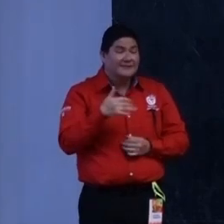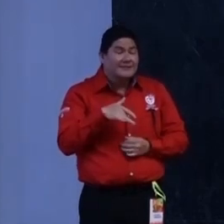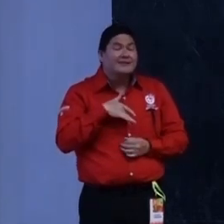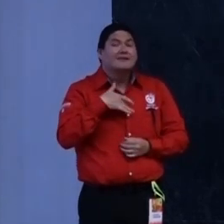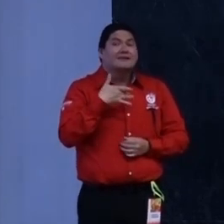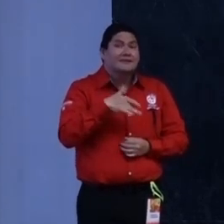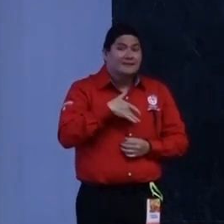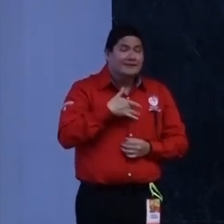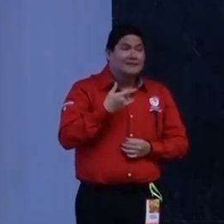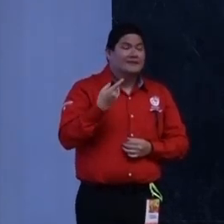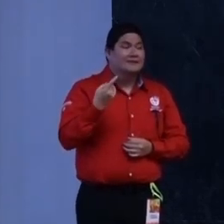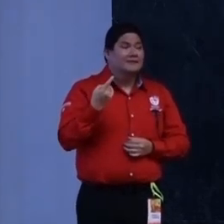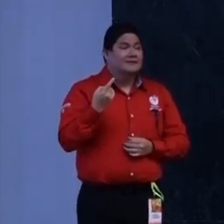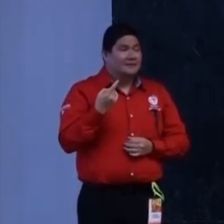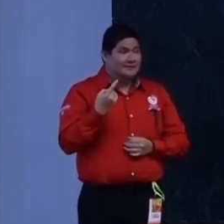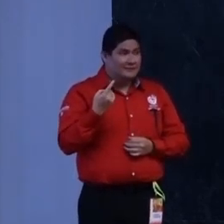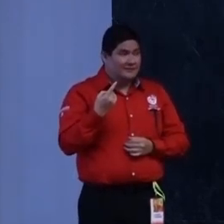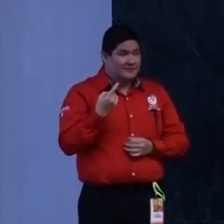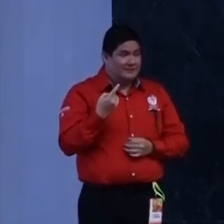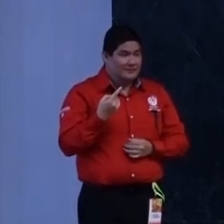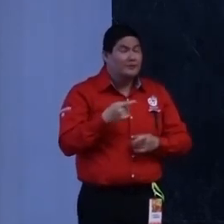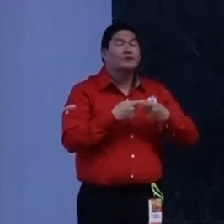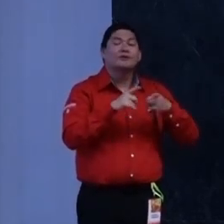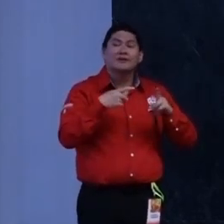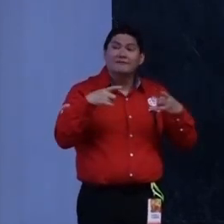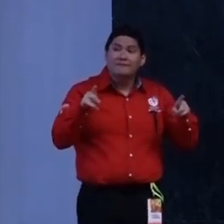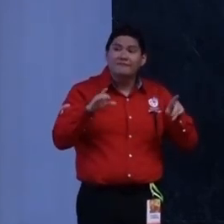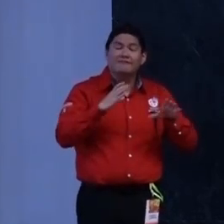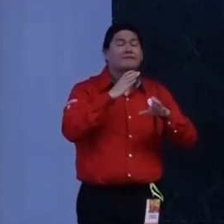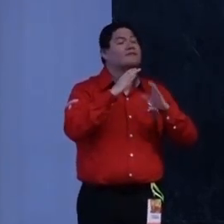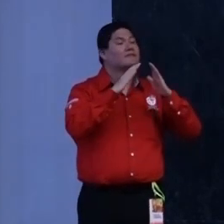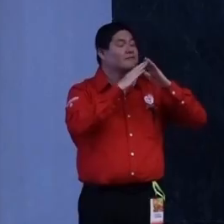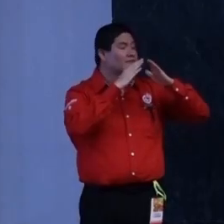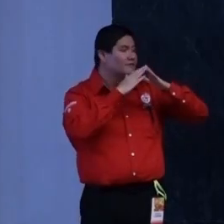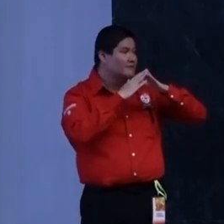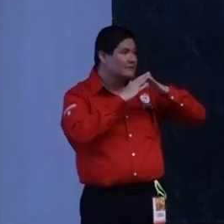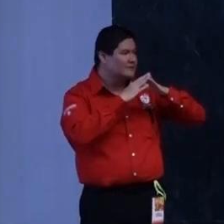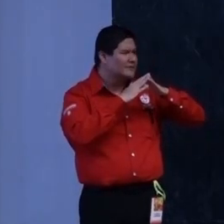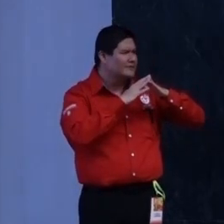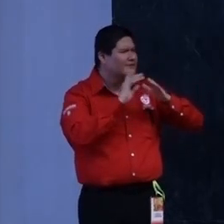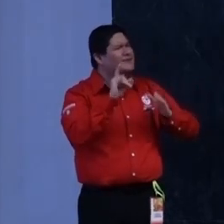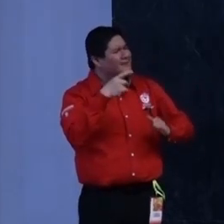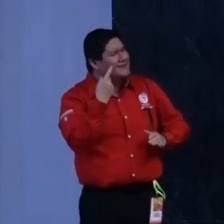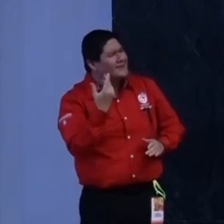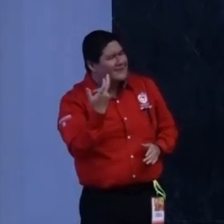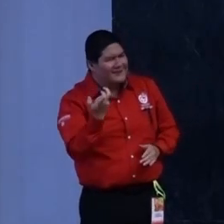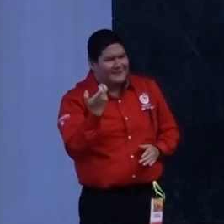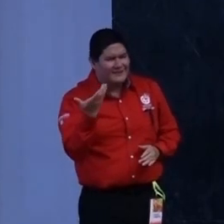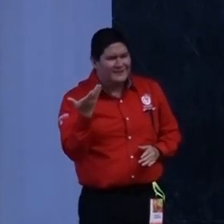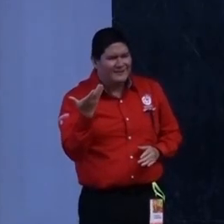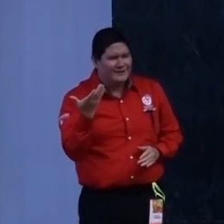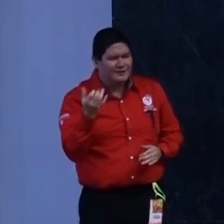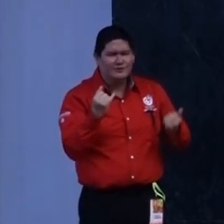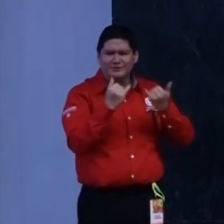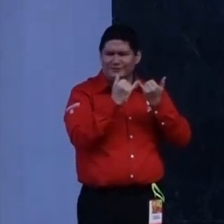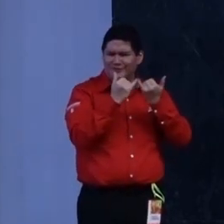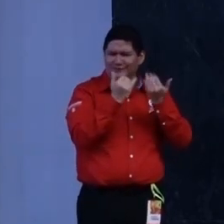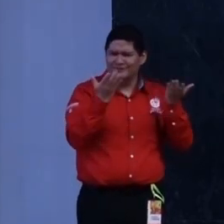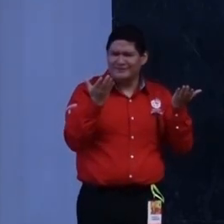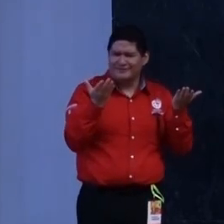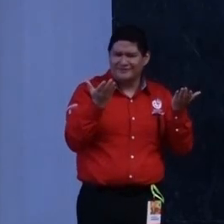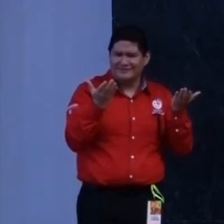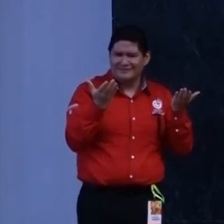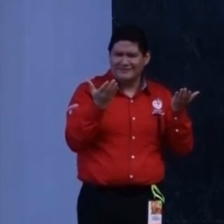sentí que, y una vez pensé en mi casa, ¿será que esto también